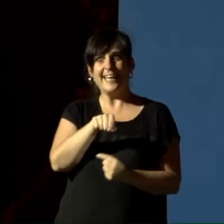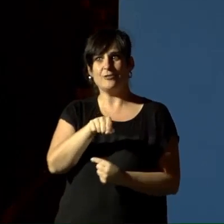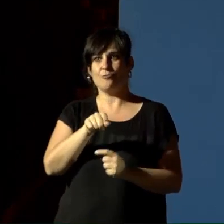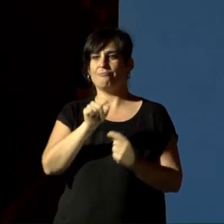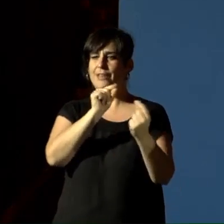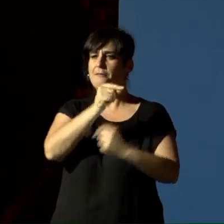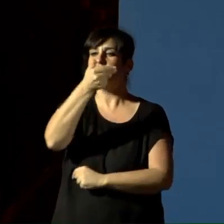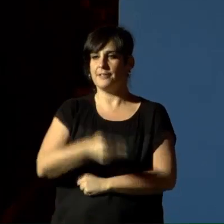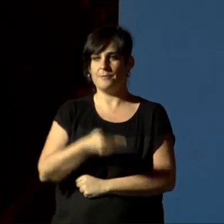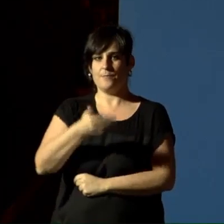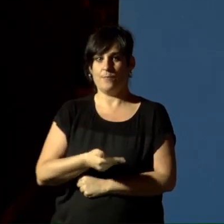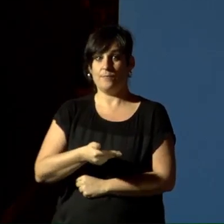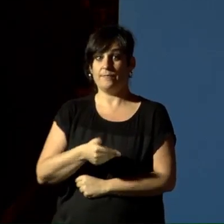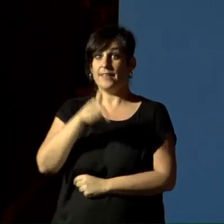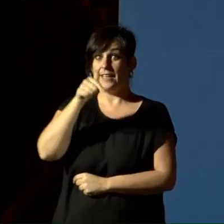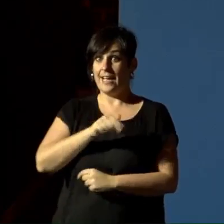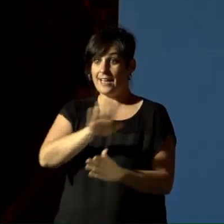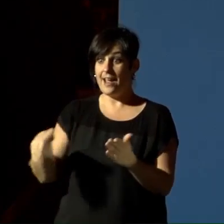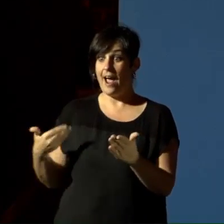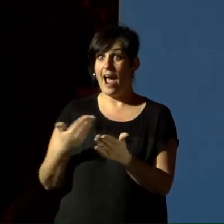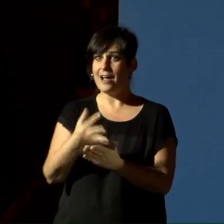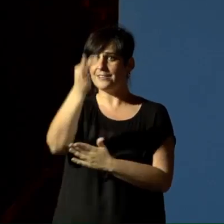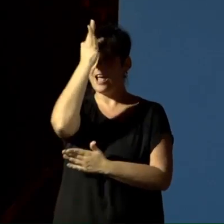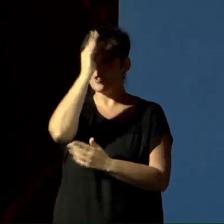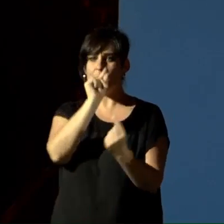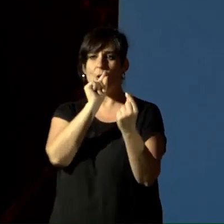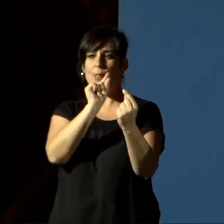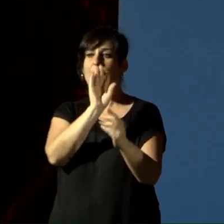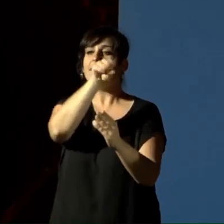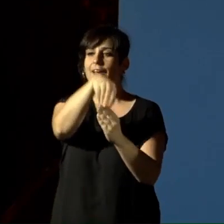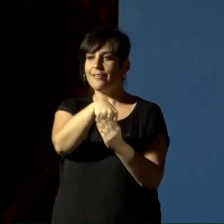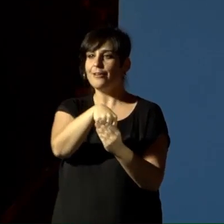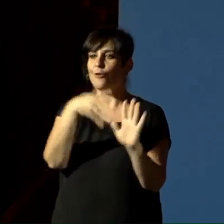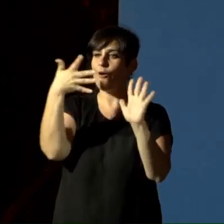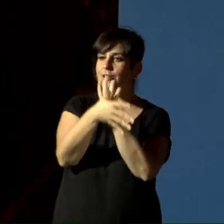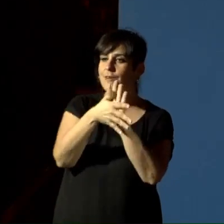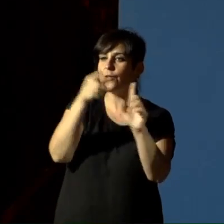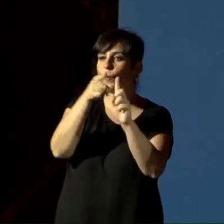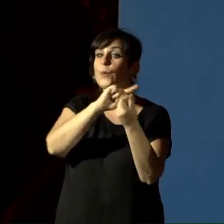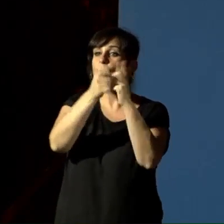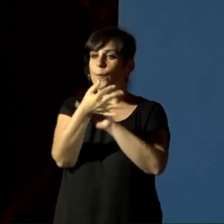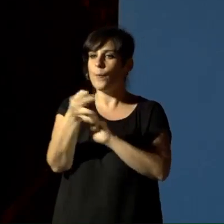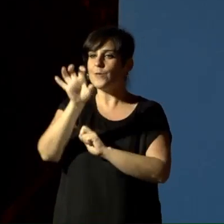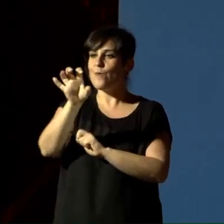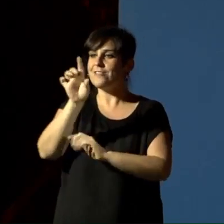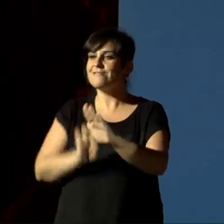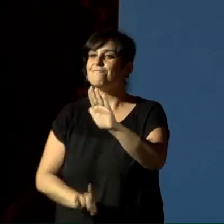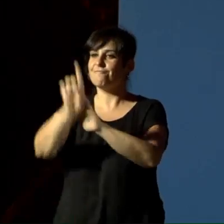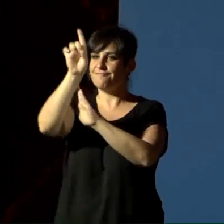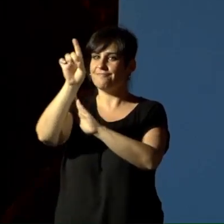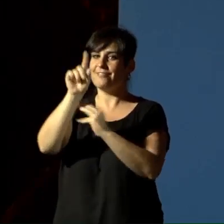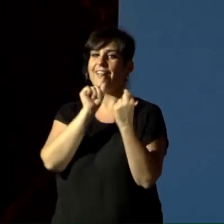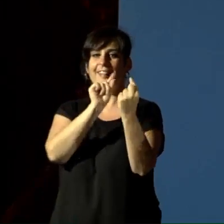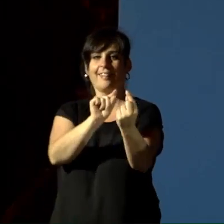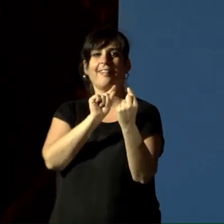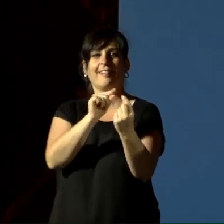tenen que encherse de aquí ao domingo de argumentos para o cambio e para a recuperación do país.